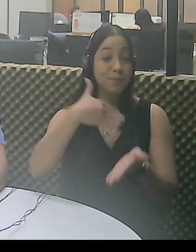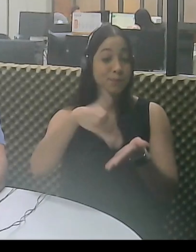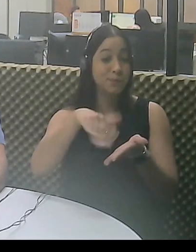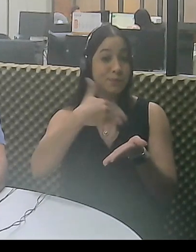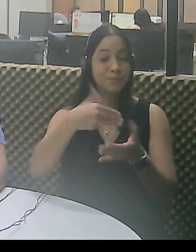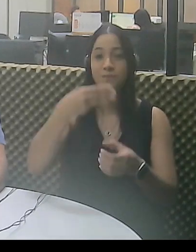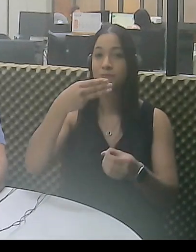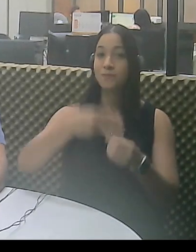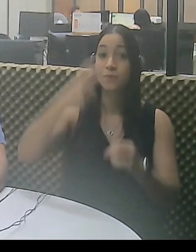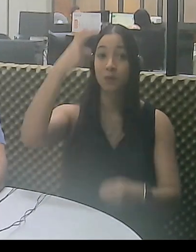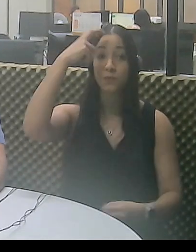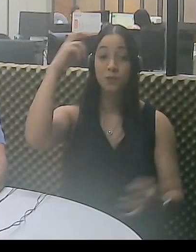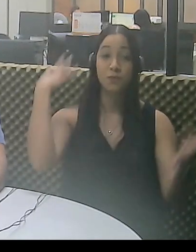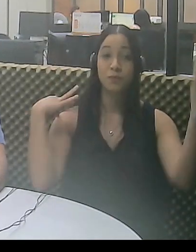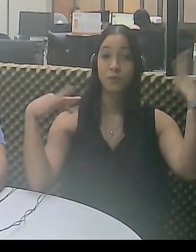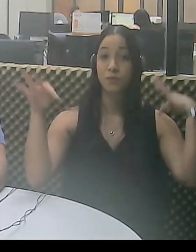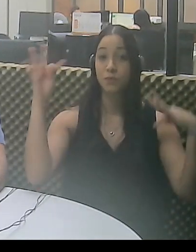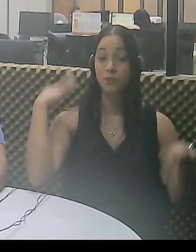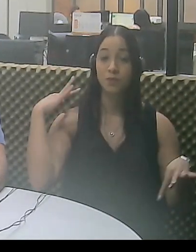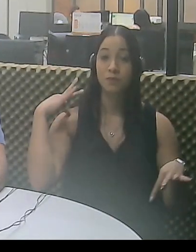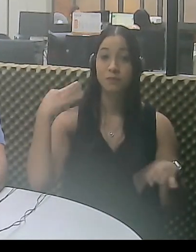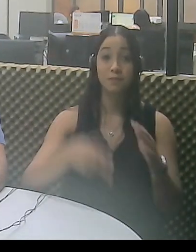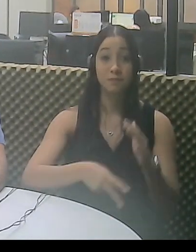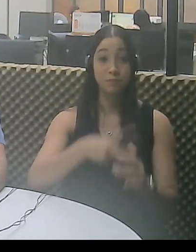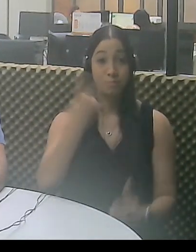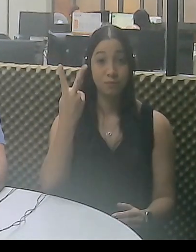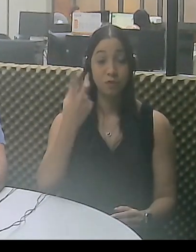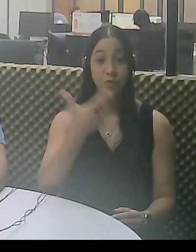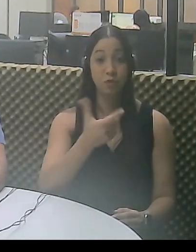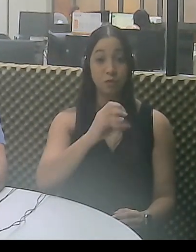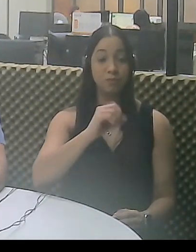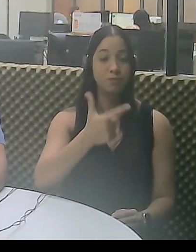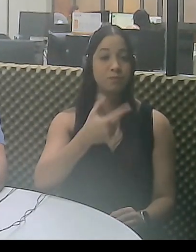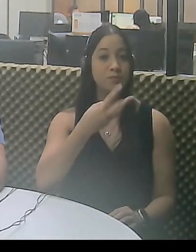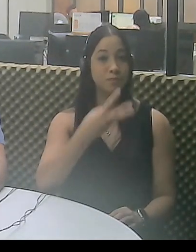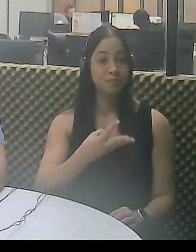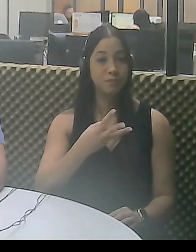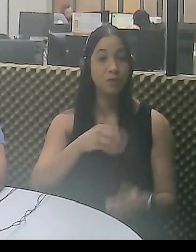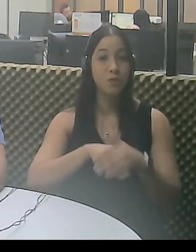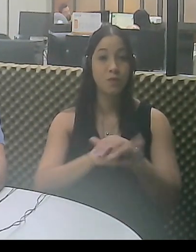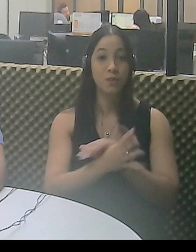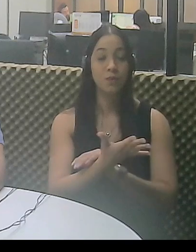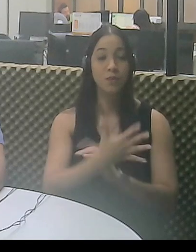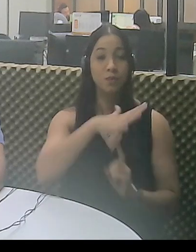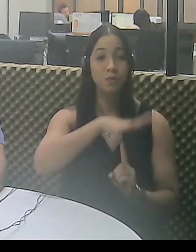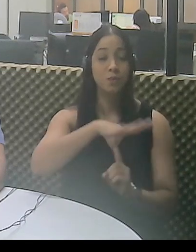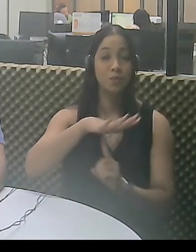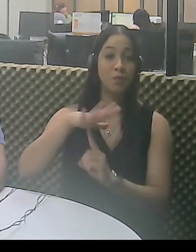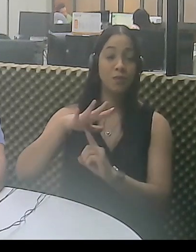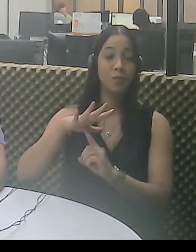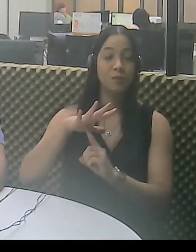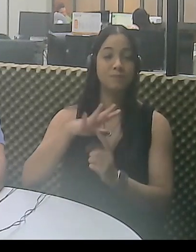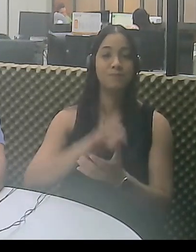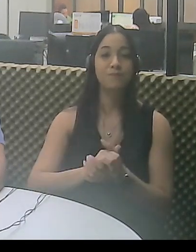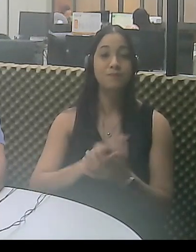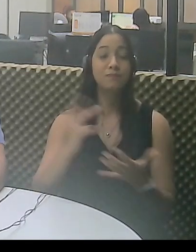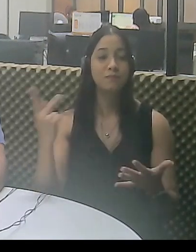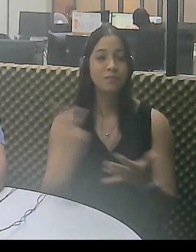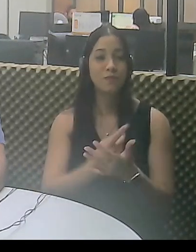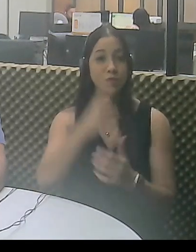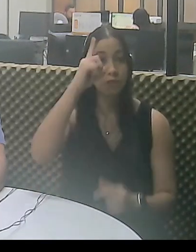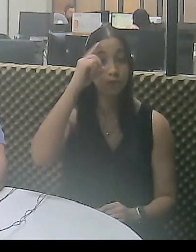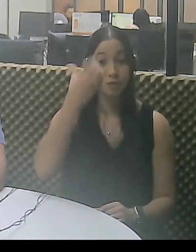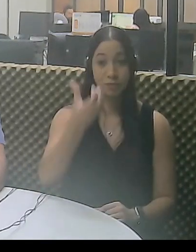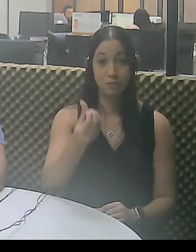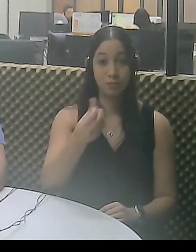Secretaria Municipal de Cultura e Turismo. É a segunda edição de 2023 do tradicional Mercado de Pulgas, que acontece no dia